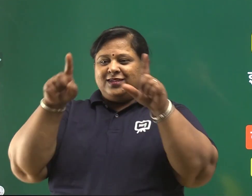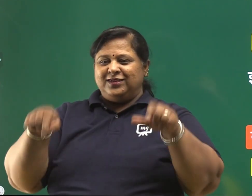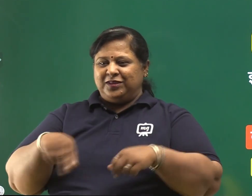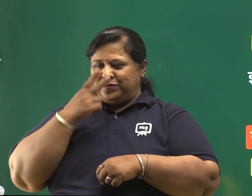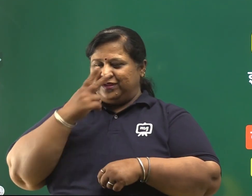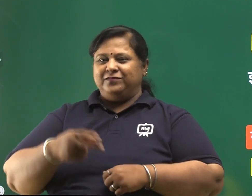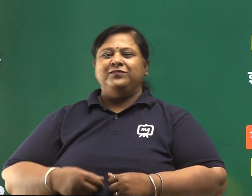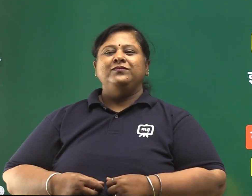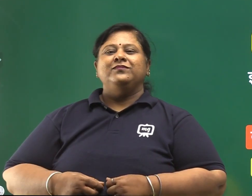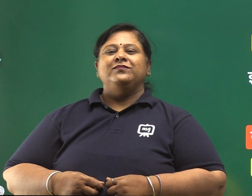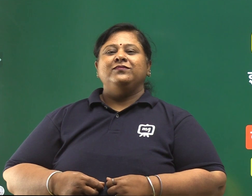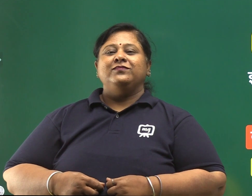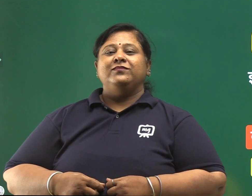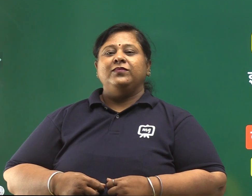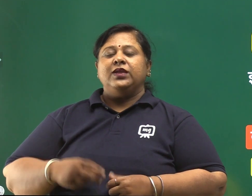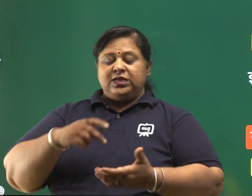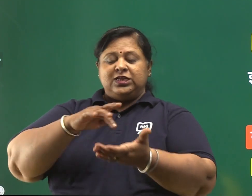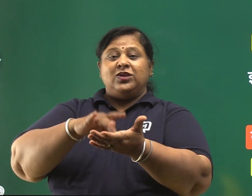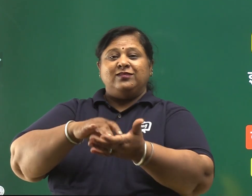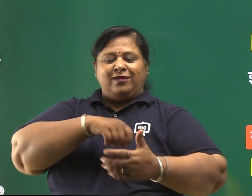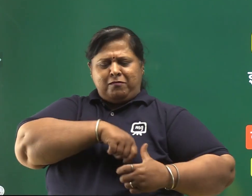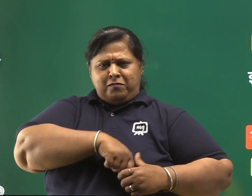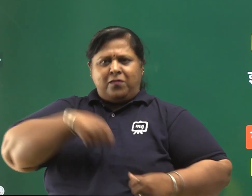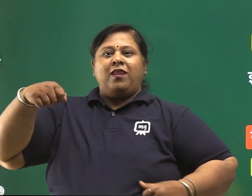में झांसी की रानी